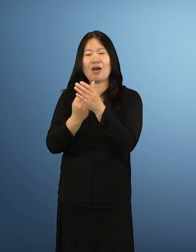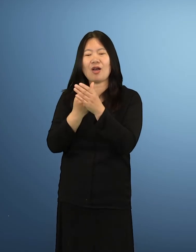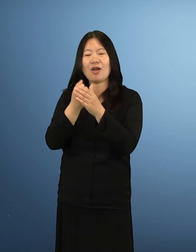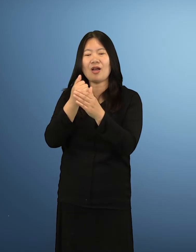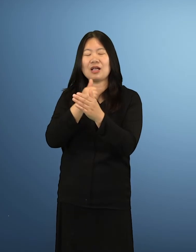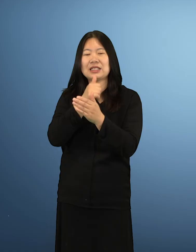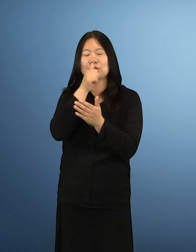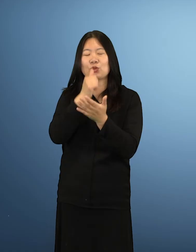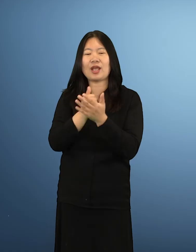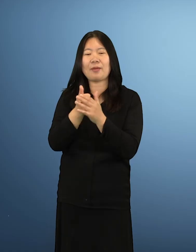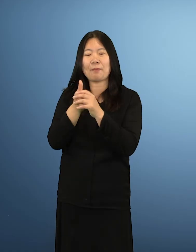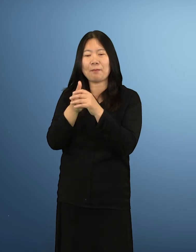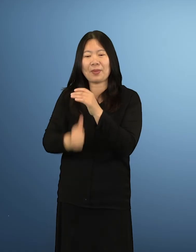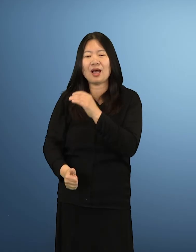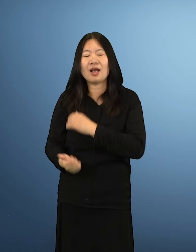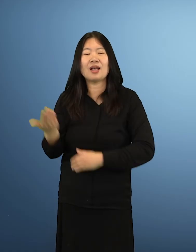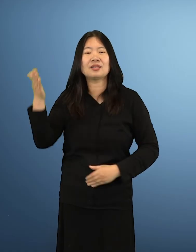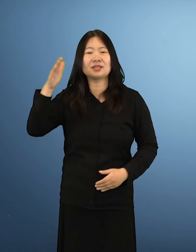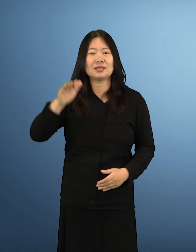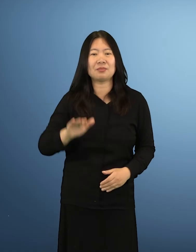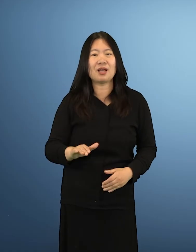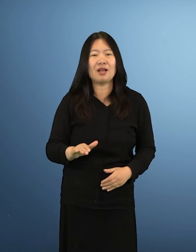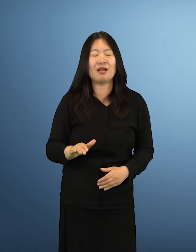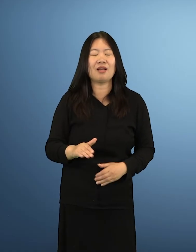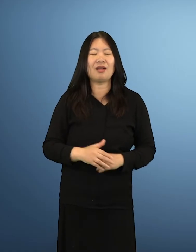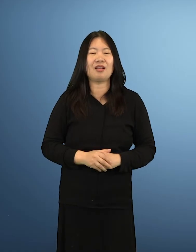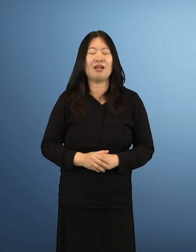그래도 거짓 마음이라도